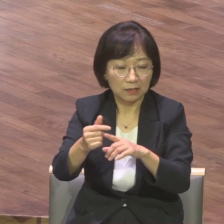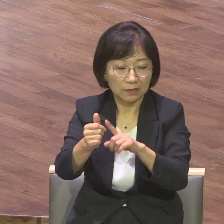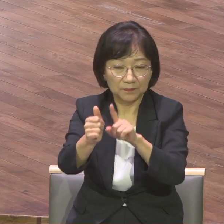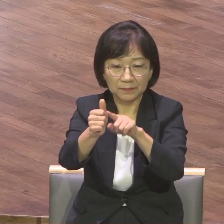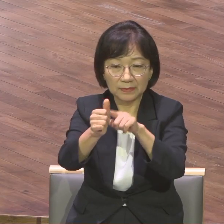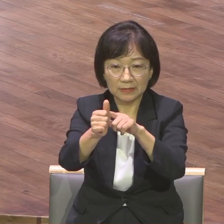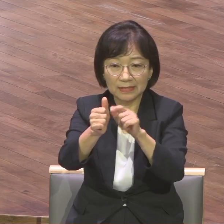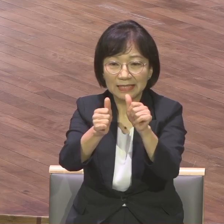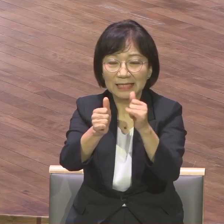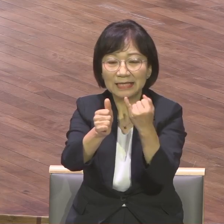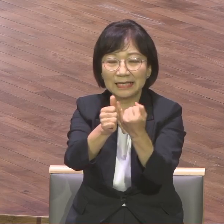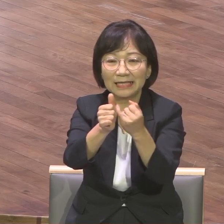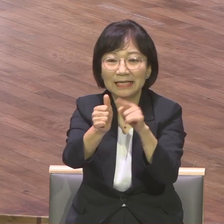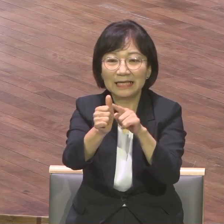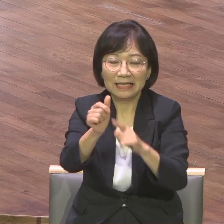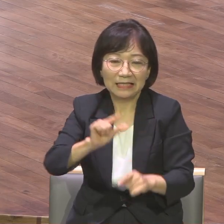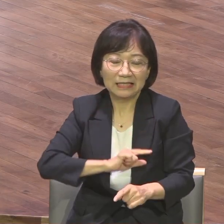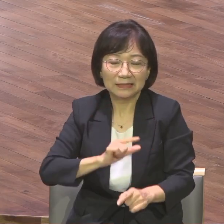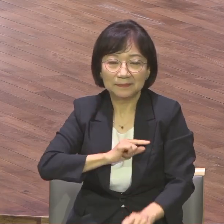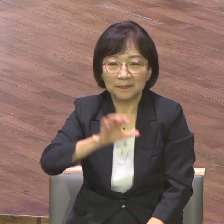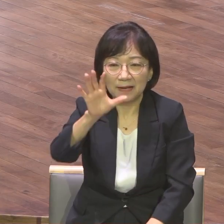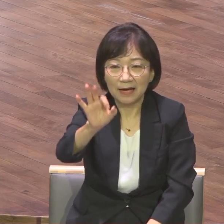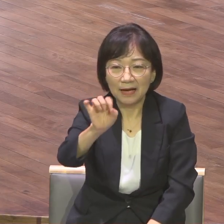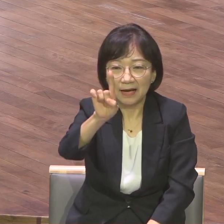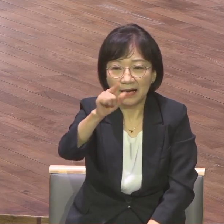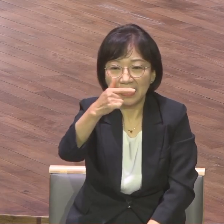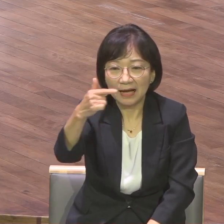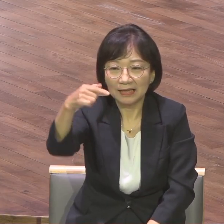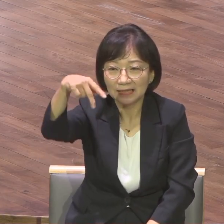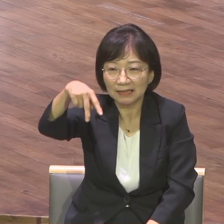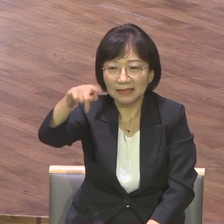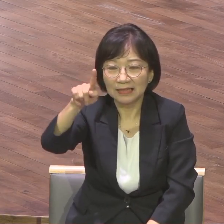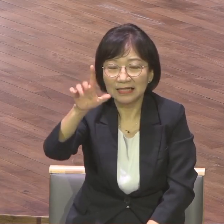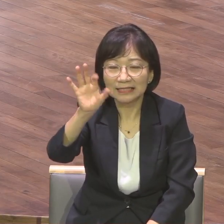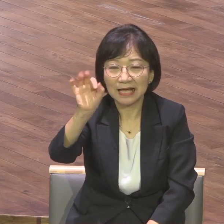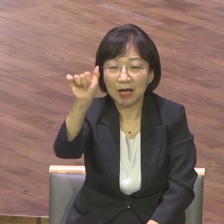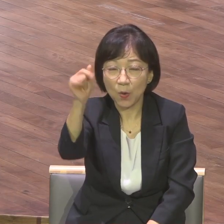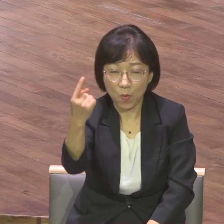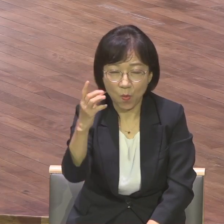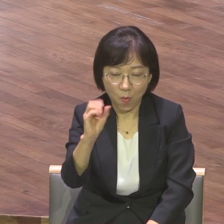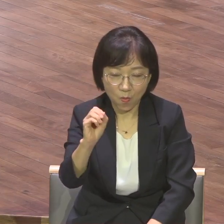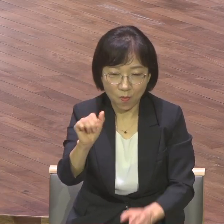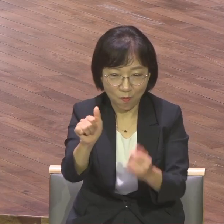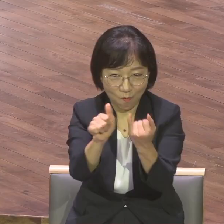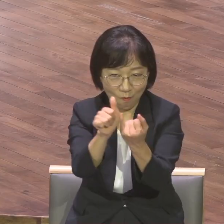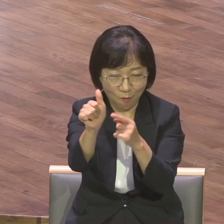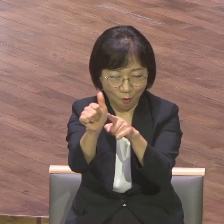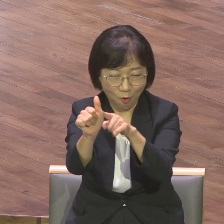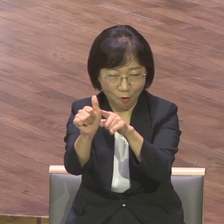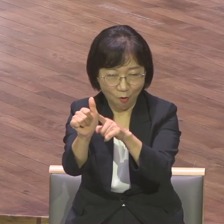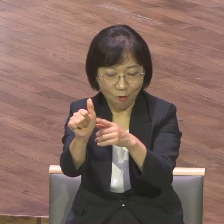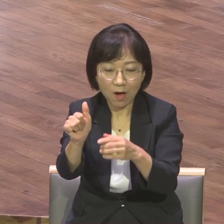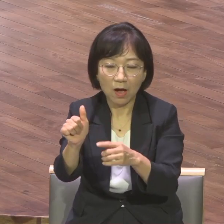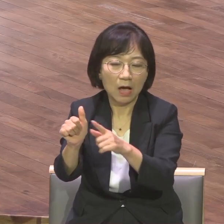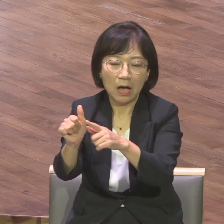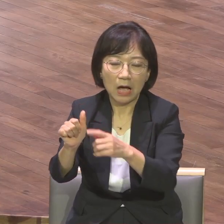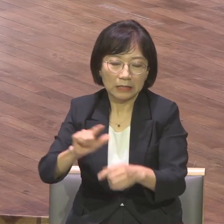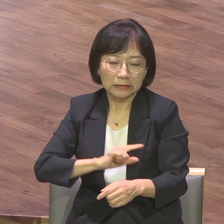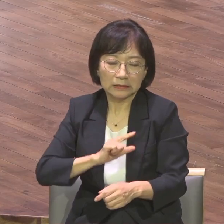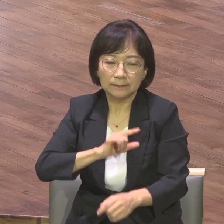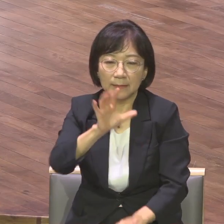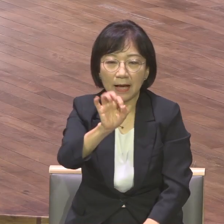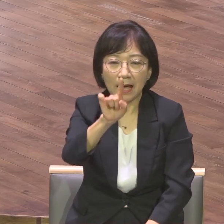단체는요, 안상홍 정인회입니다. 안상홍은 누구냐? 안상홍을 하나님으로